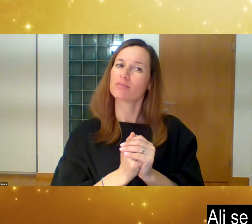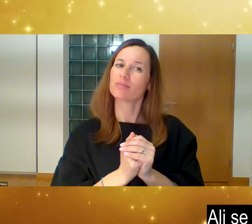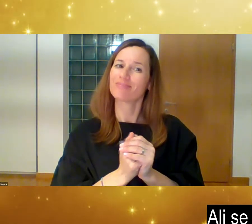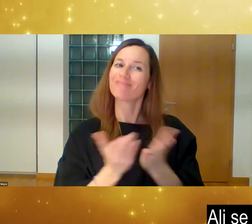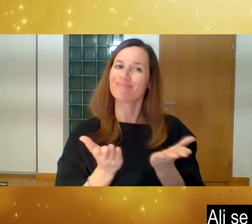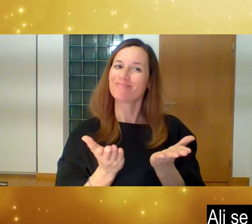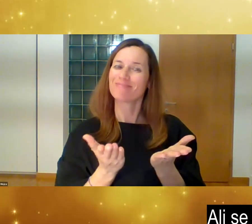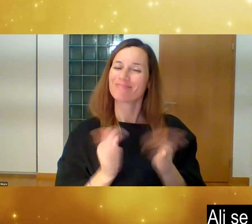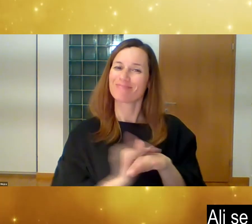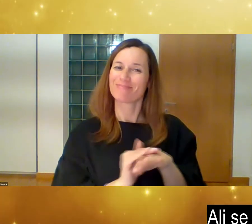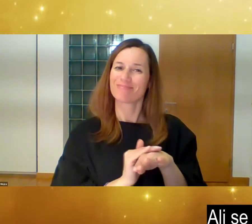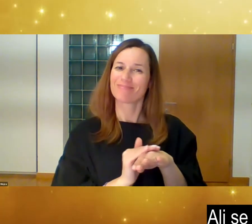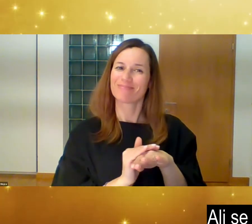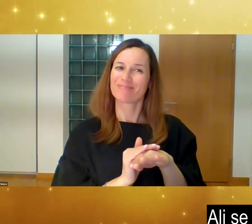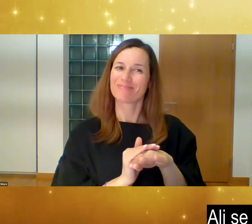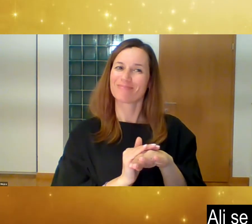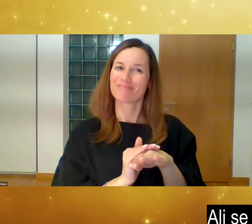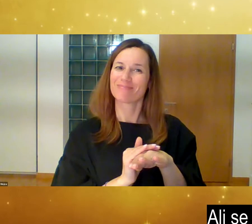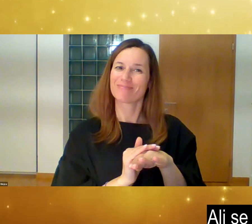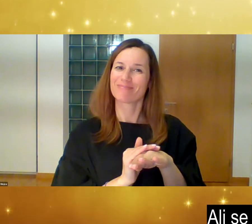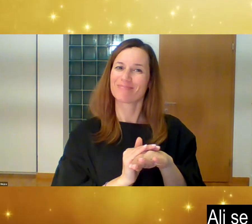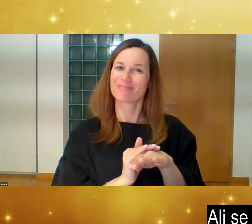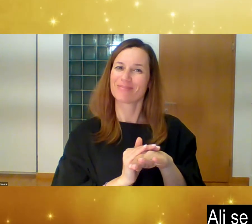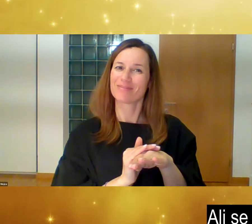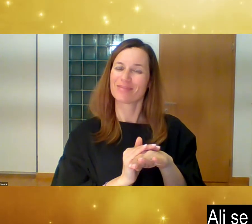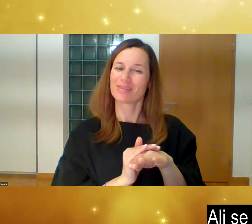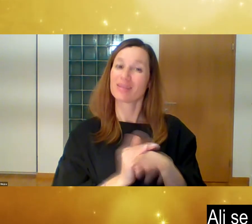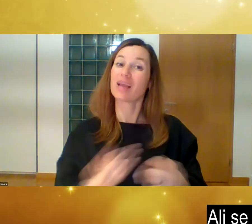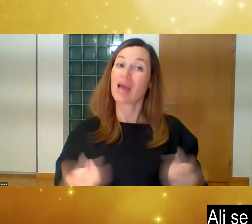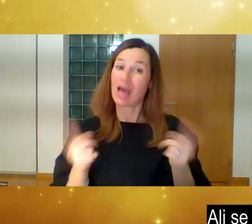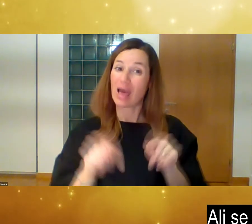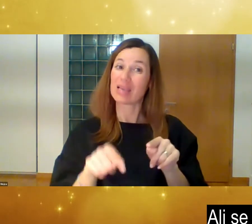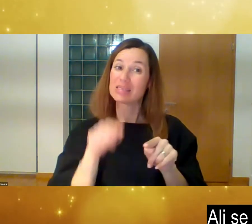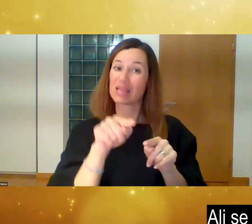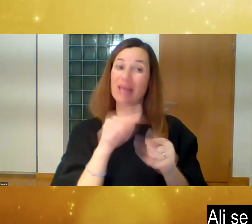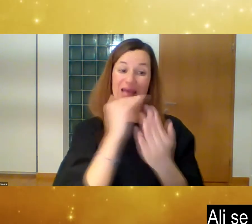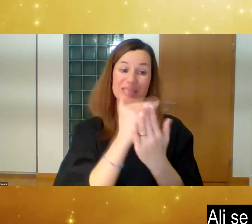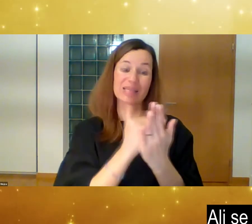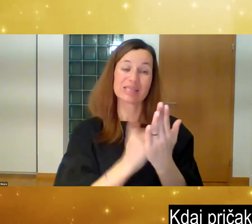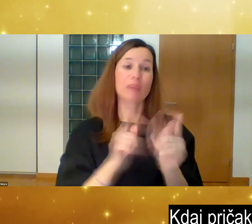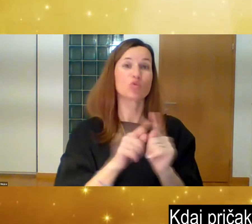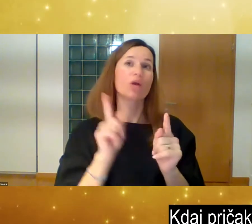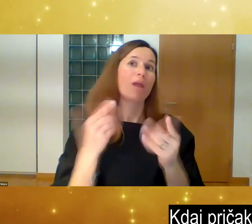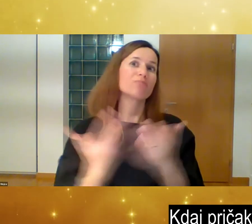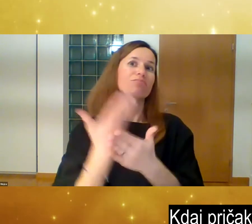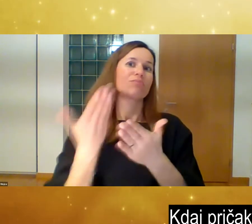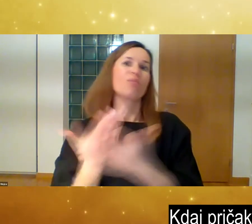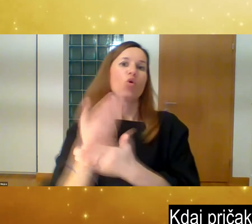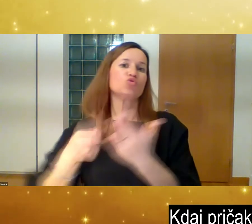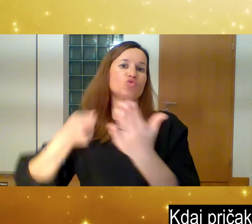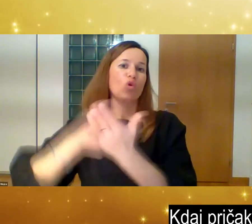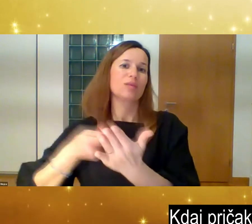Izvolite, prosim, oprostite, ker sem prekinila. Ali se ta seznam kaj posodablja, torej